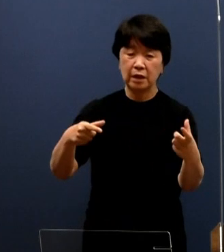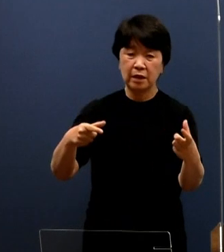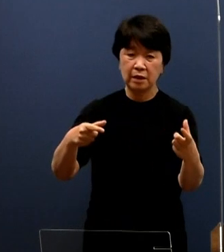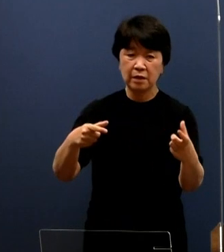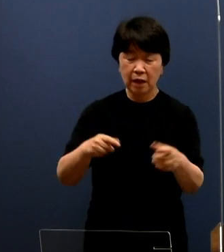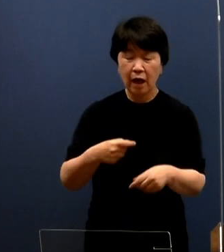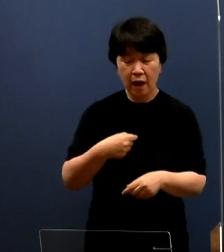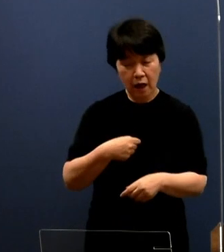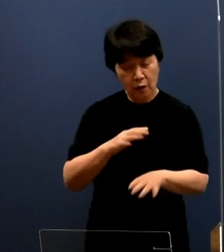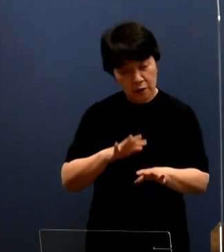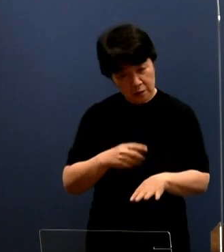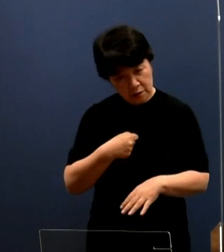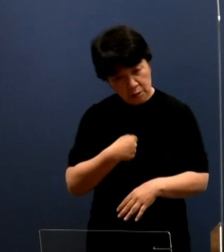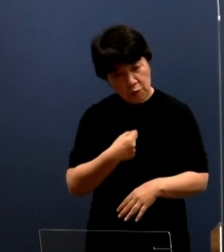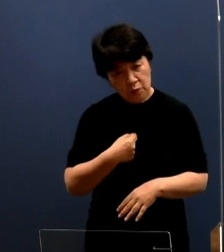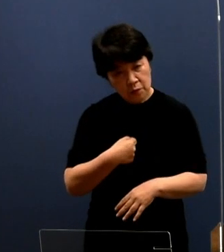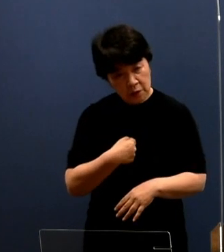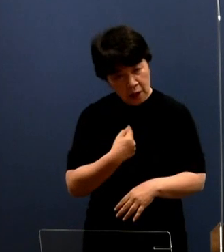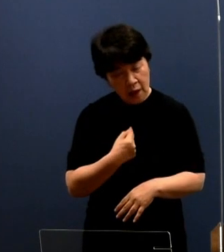が